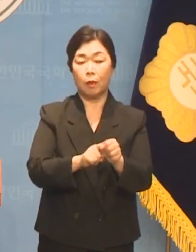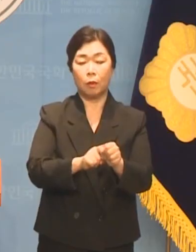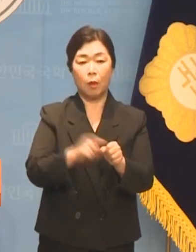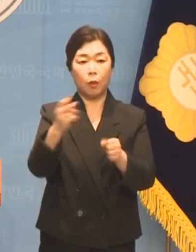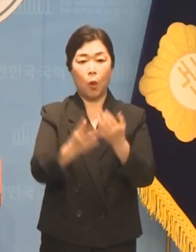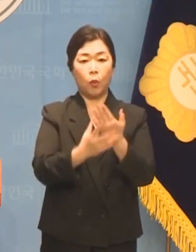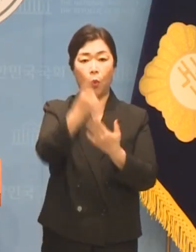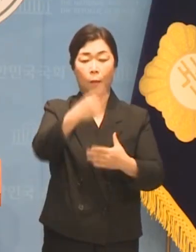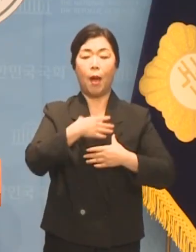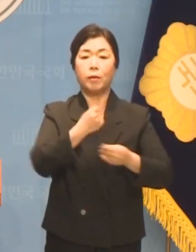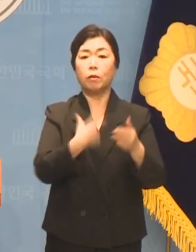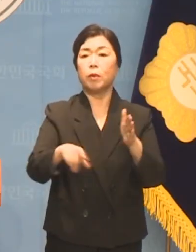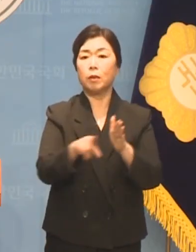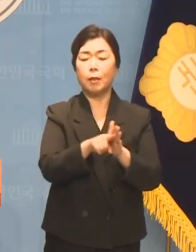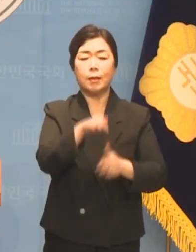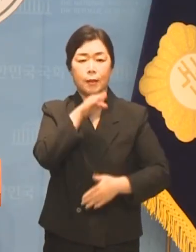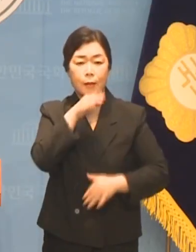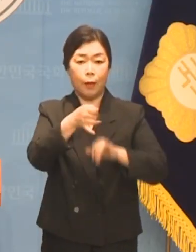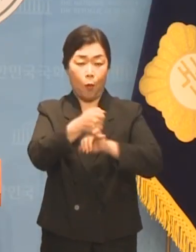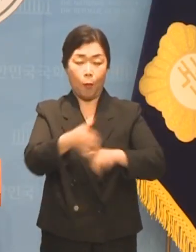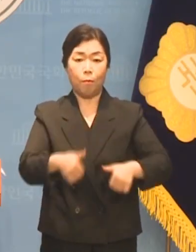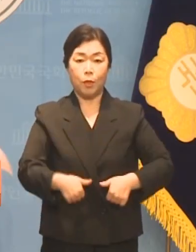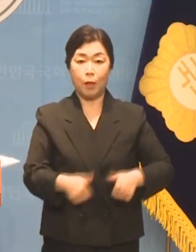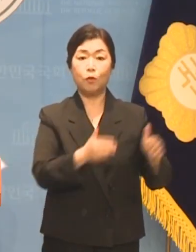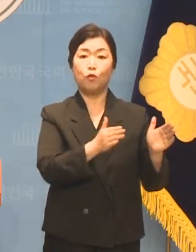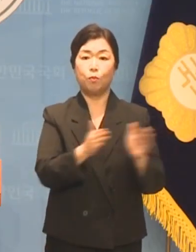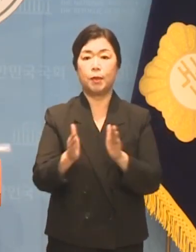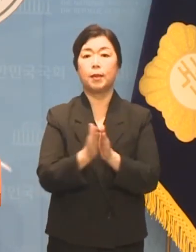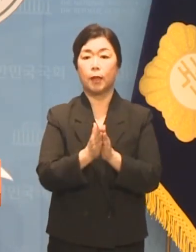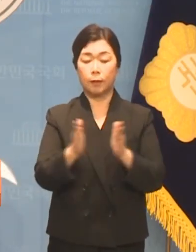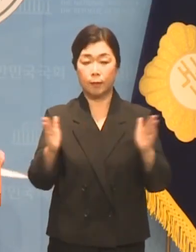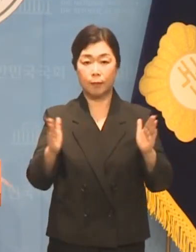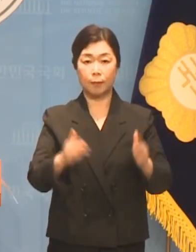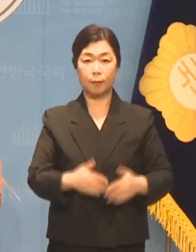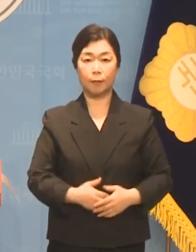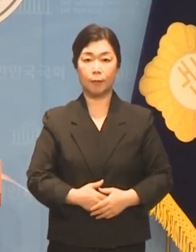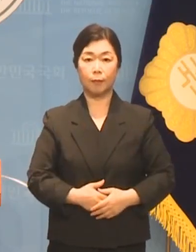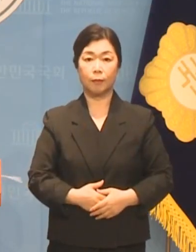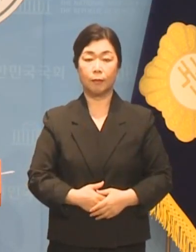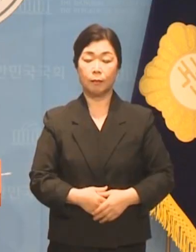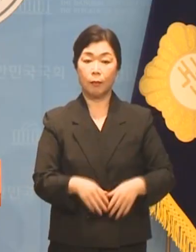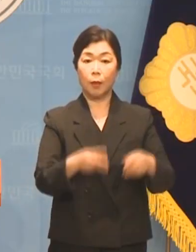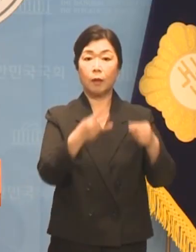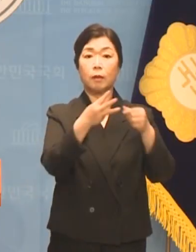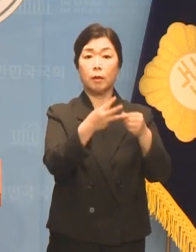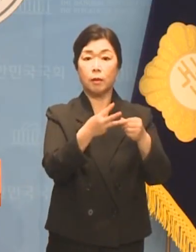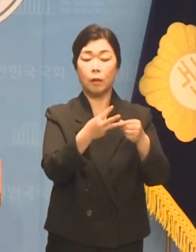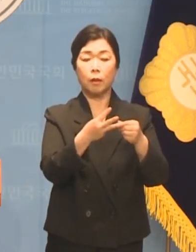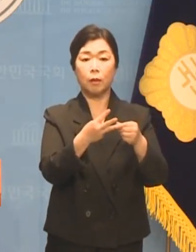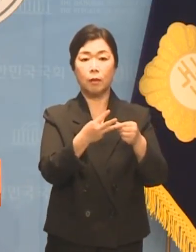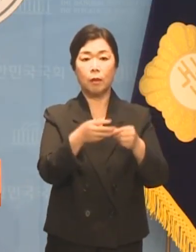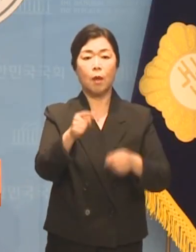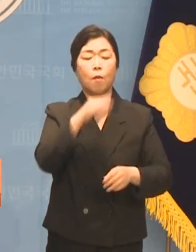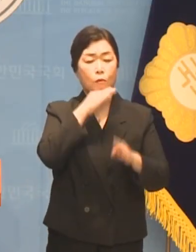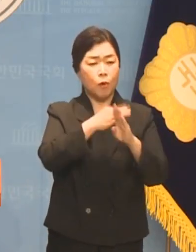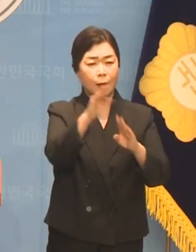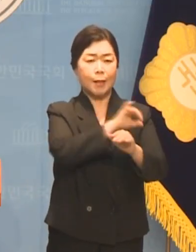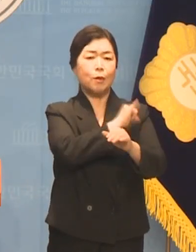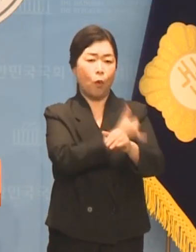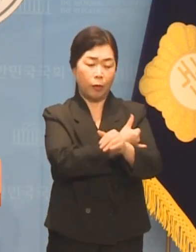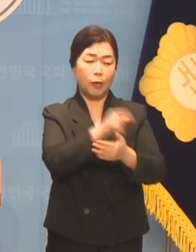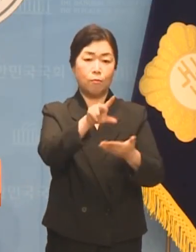이루기 위한 실질적인 준비를 시작하겠습니다. 셋째, 잠자는